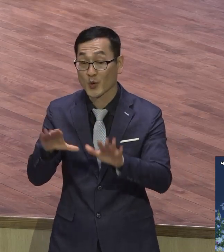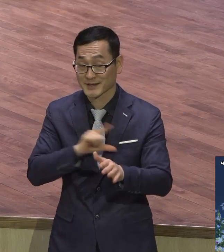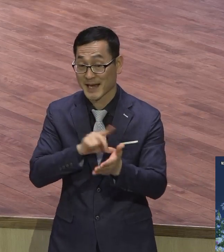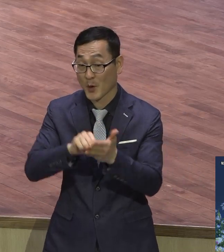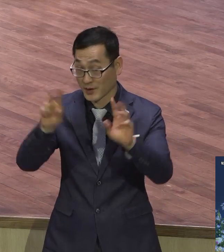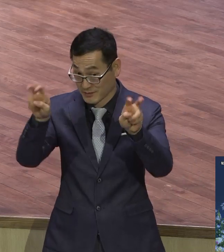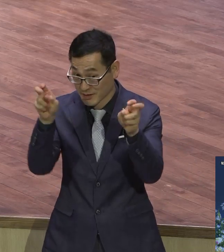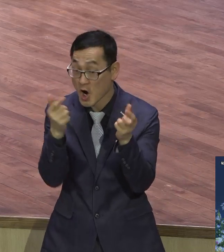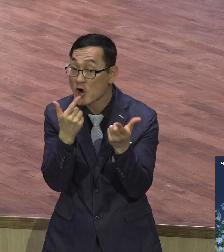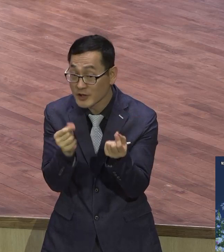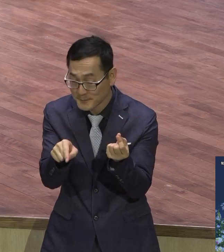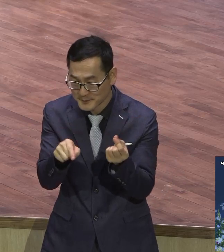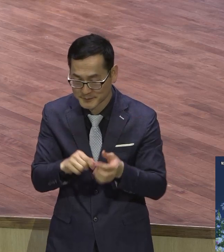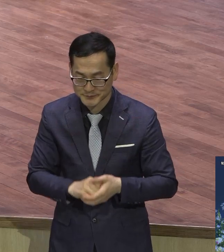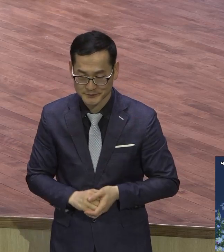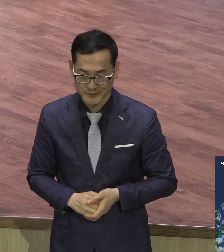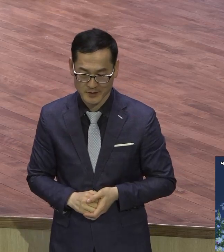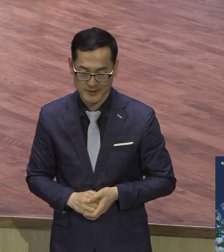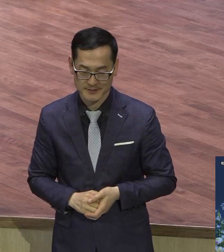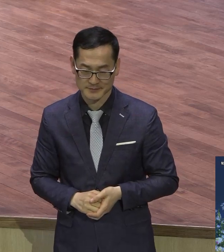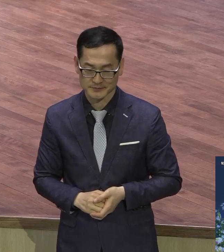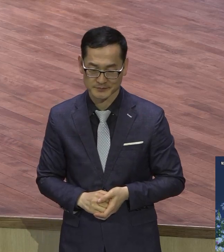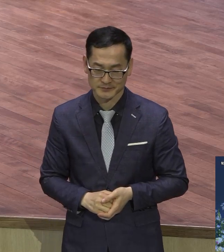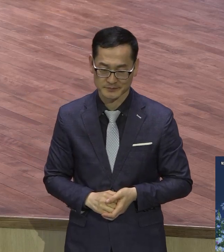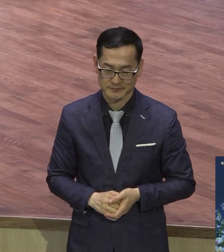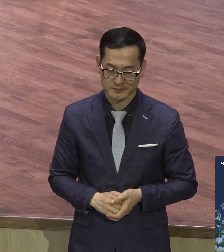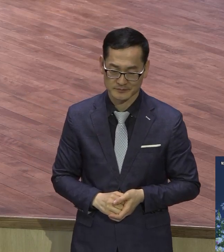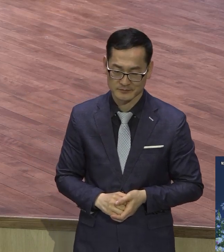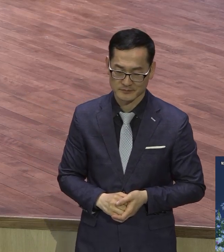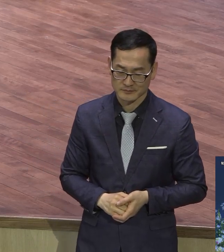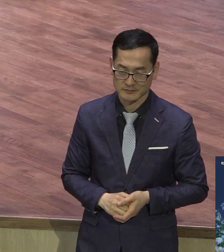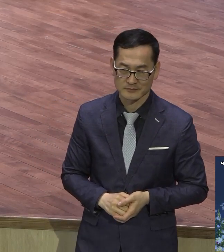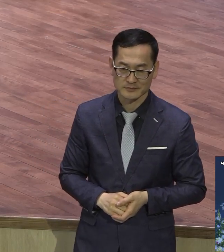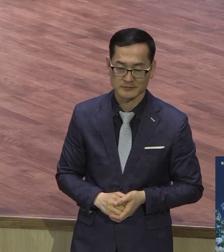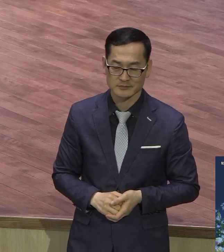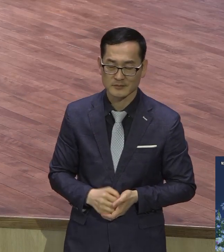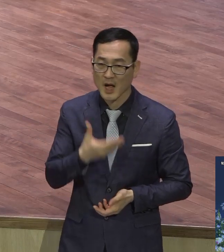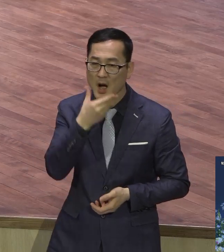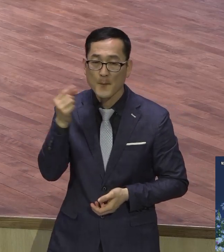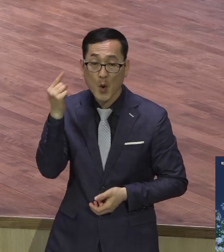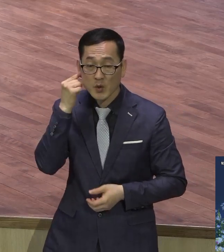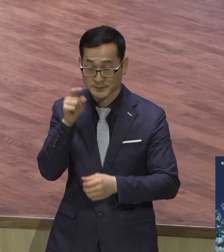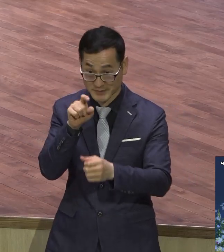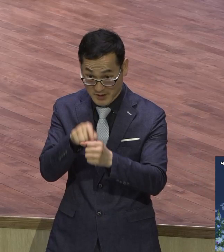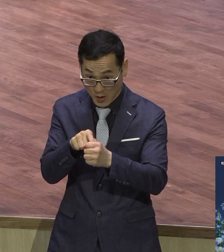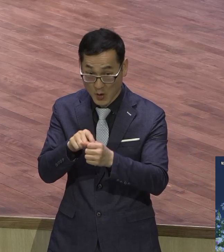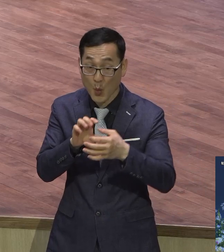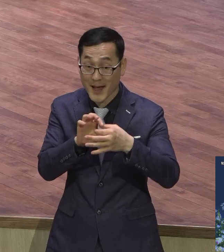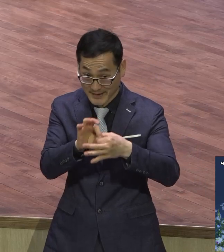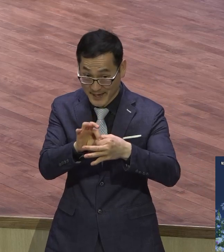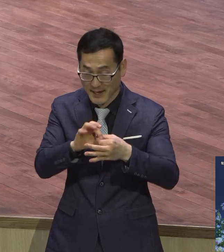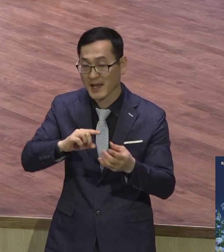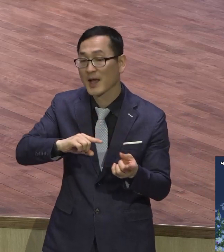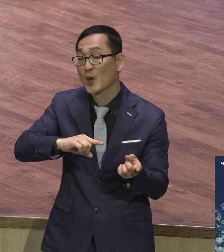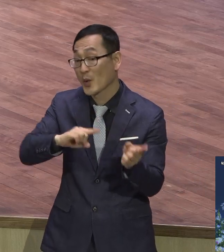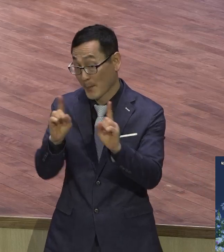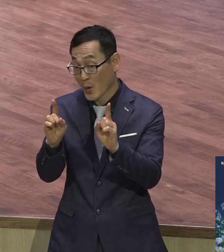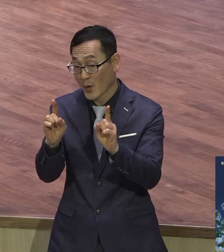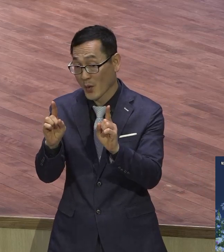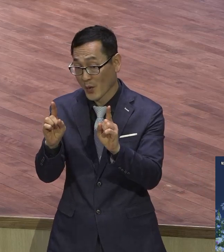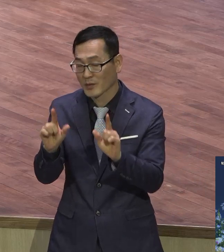그래야 복음적 관계. 다른 거 의논해가지고 우리 잘해보자가 아니에요. 복음적 관계 회복. 이 삶을